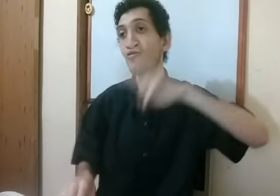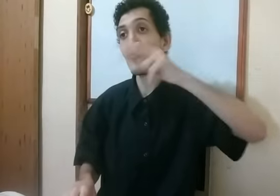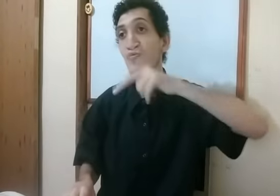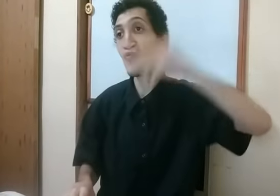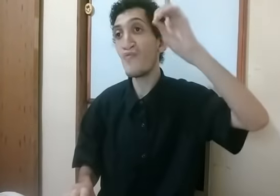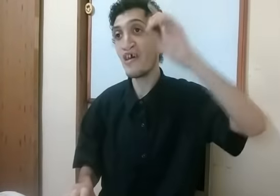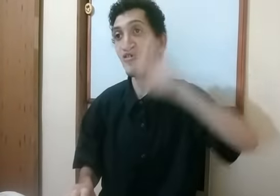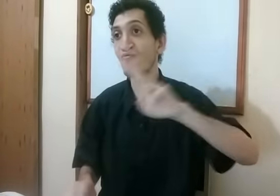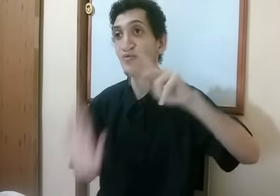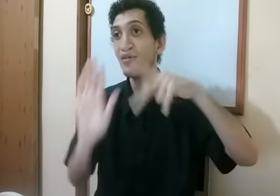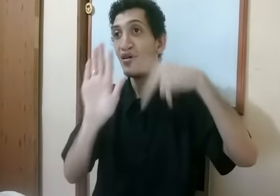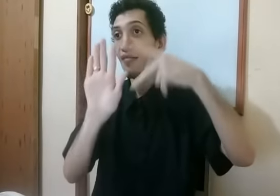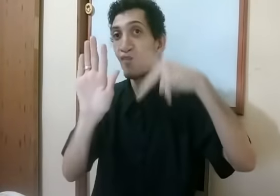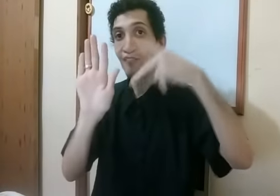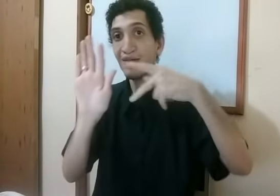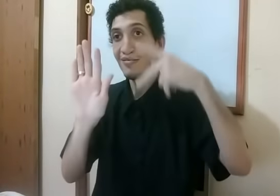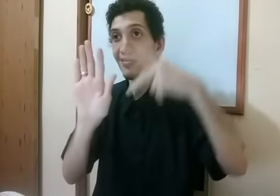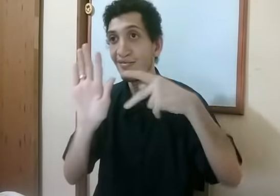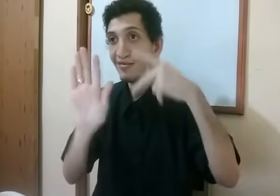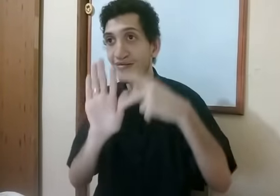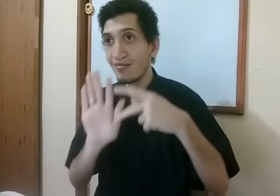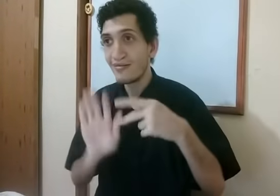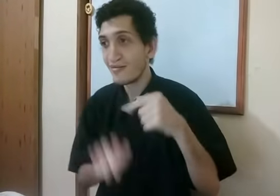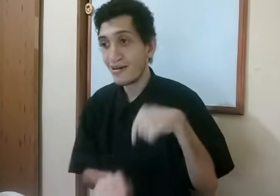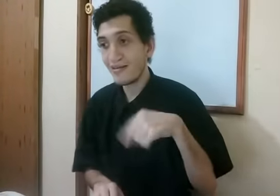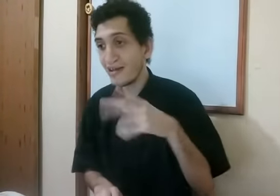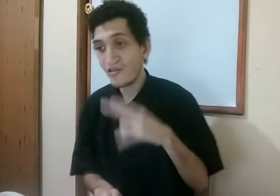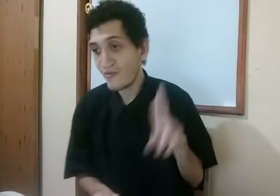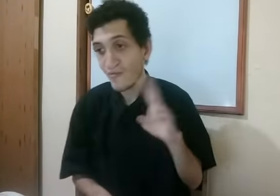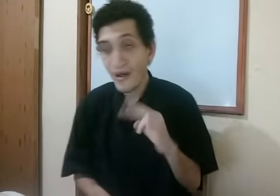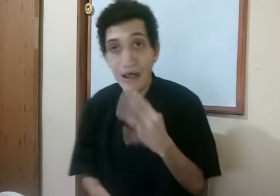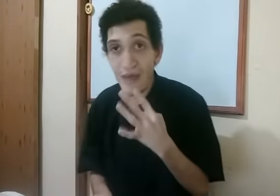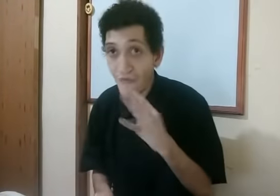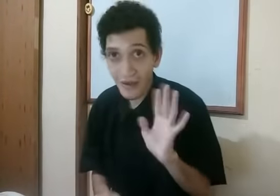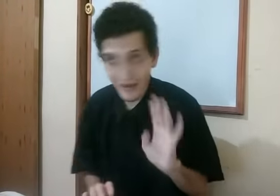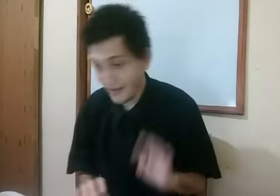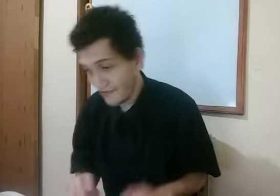religioso no Nordeste, que usa promessa. Aqui a gente nem conhece.